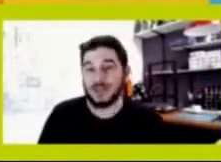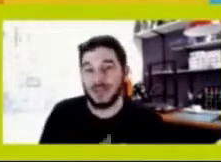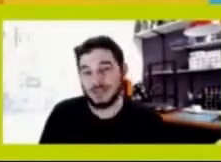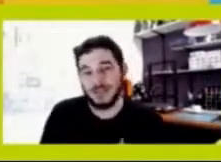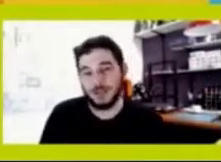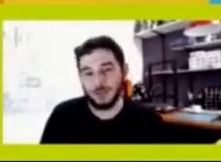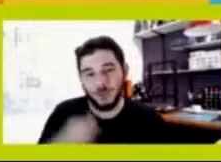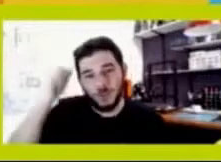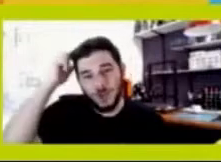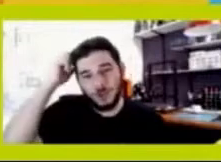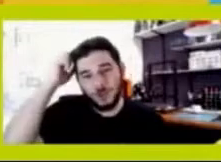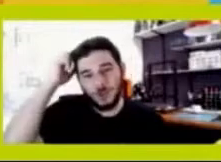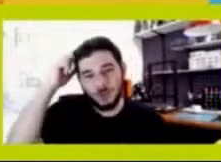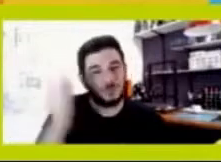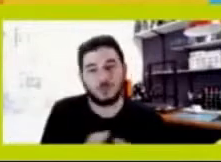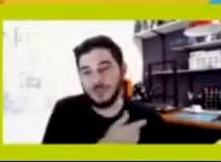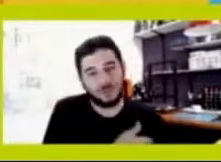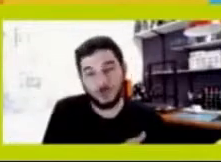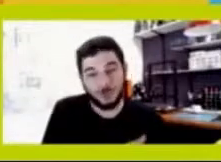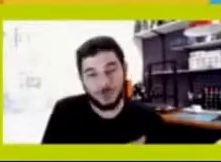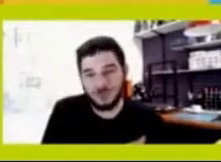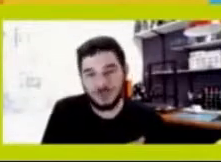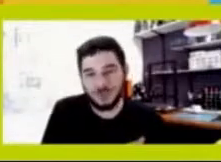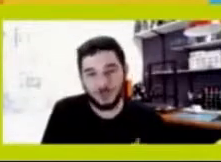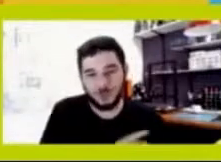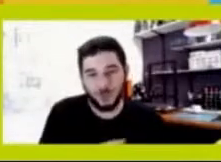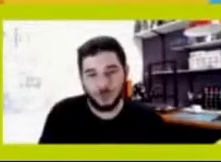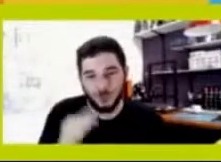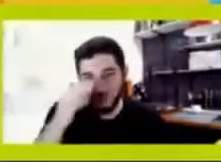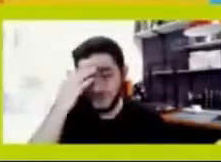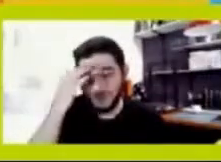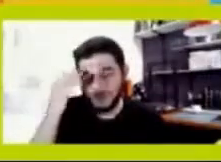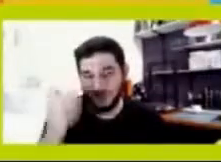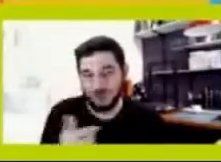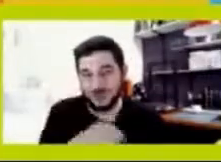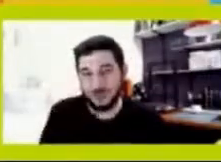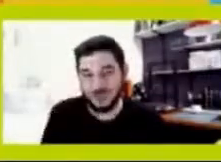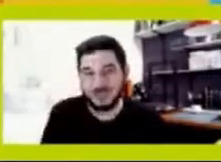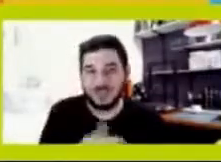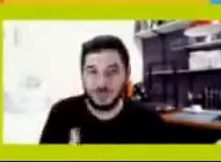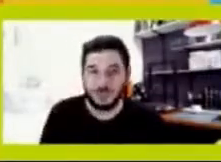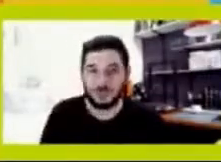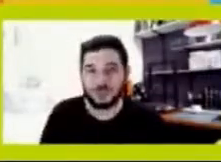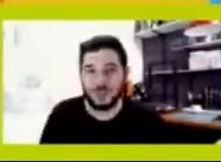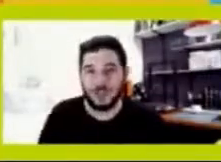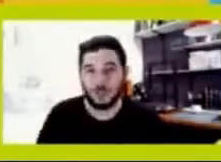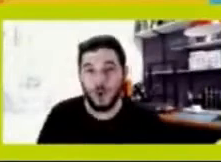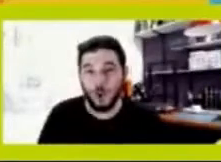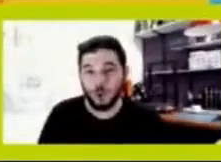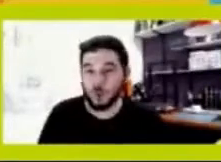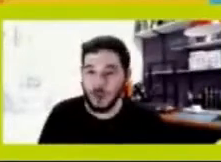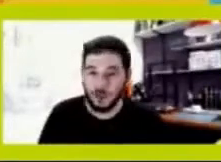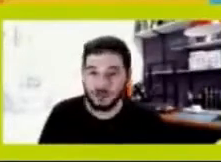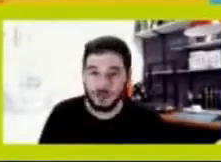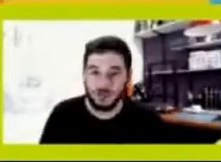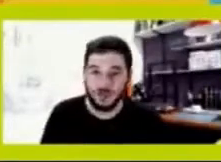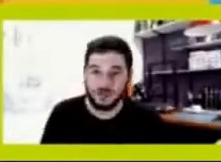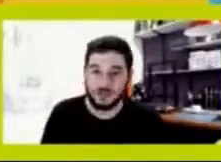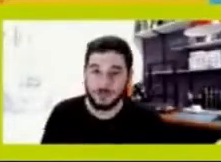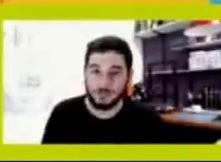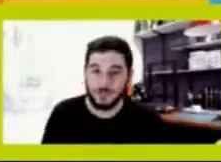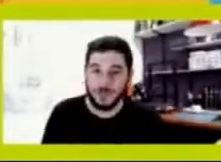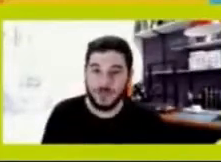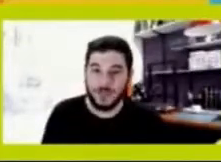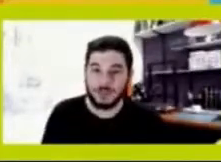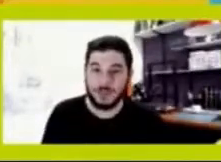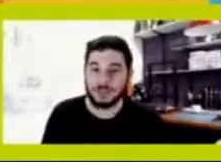Euphonia. E esse ano, no Google I.O., não teve em 2020, não houve Google I.O. em 2020, mas nesse ano eles anunciaram o Lookout,